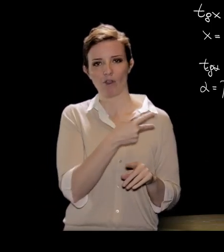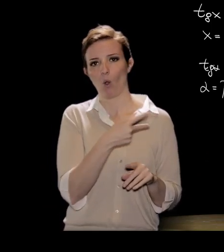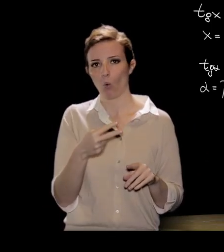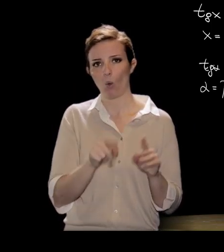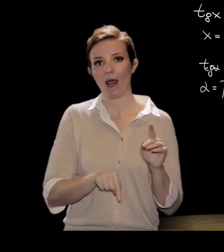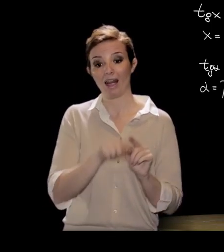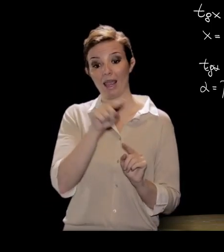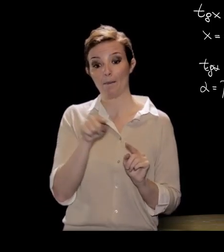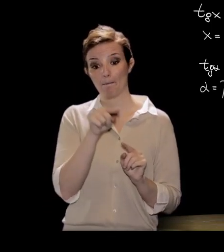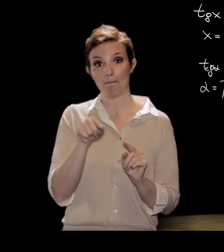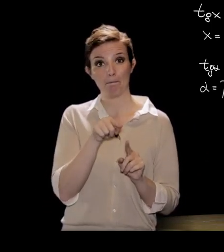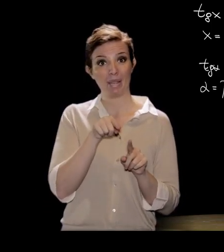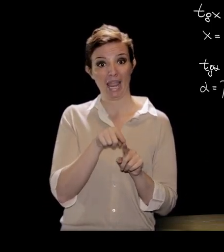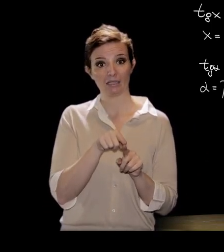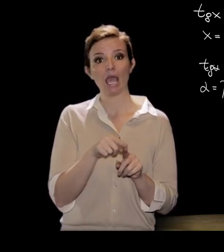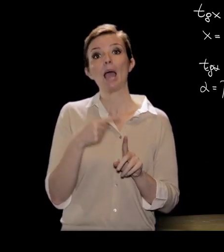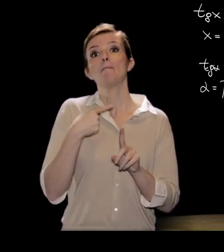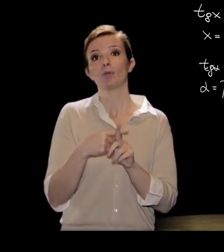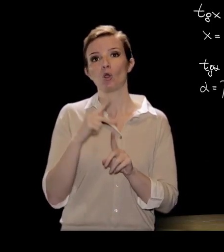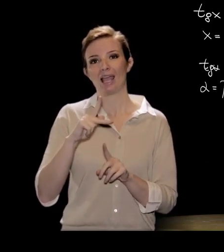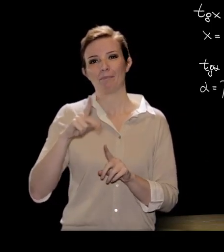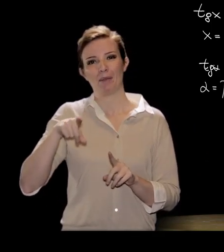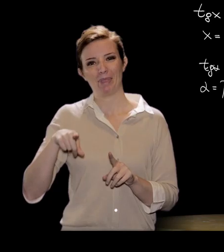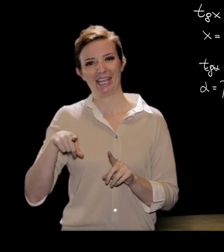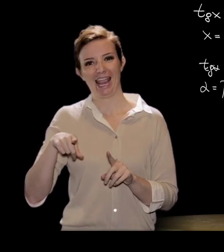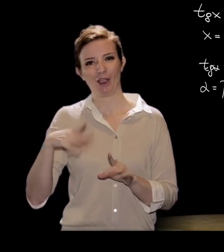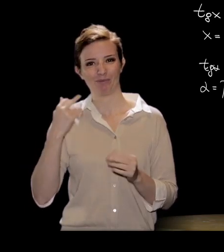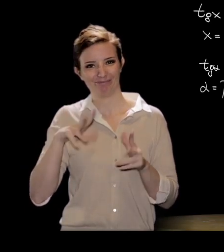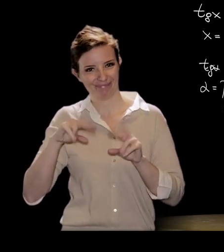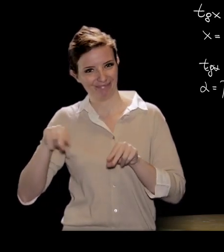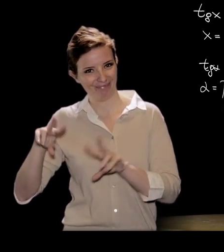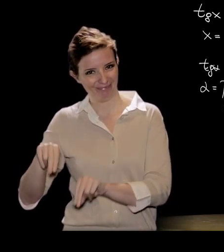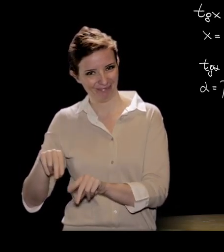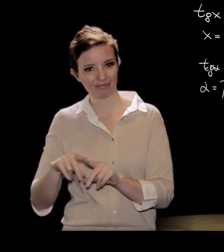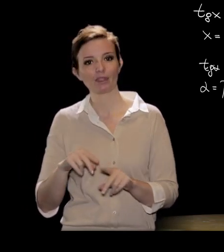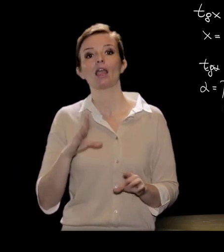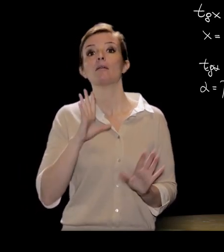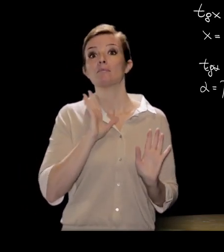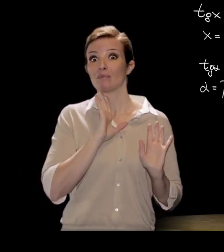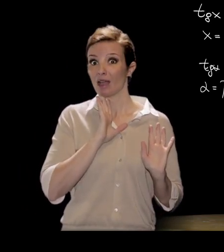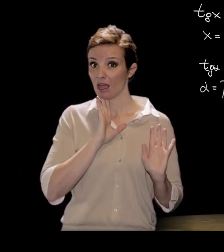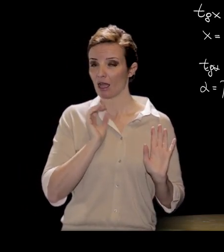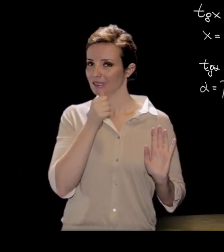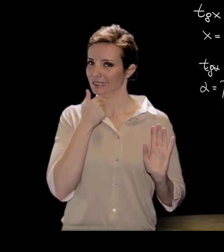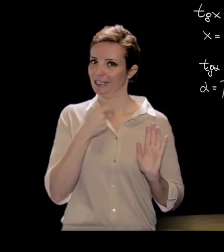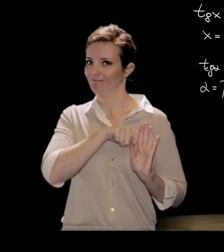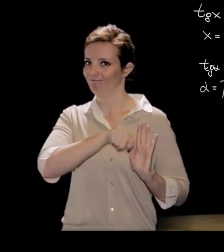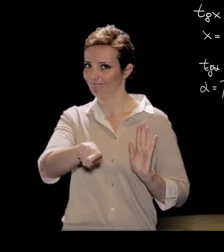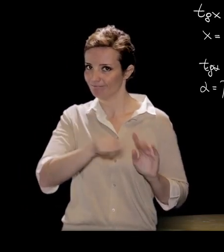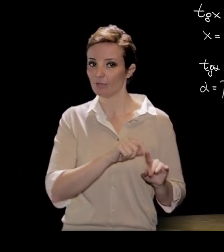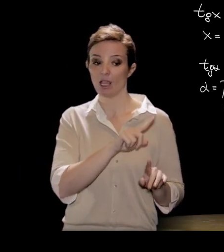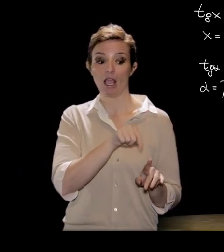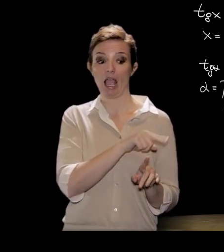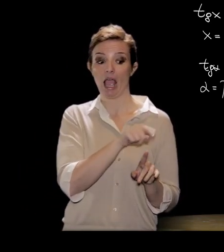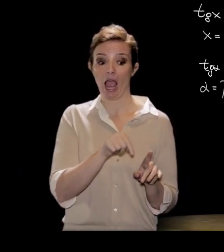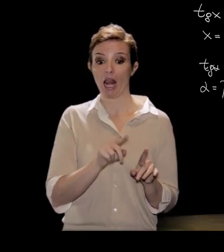più kπ, con, però, bisogna specificarlo, α e β